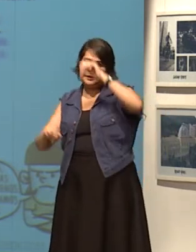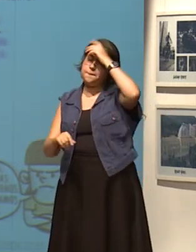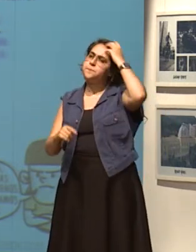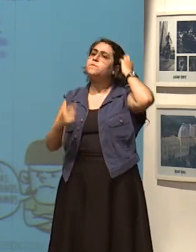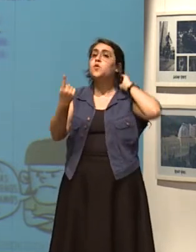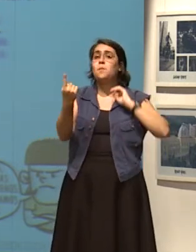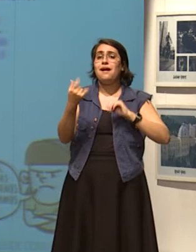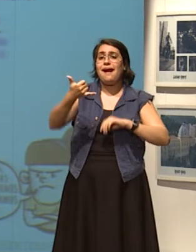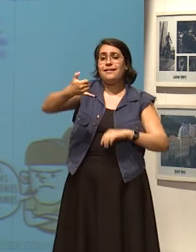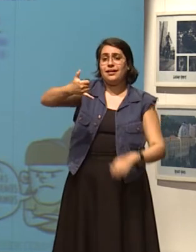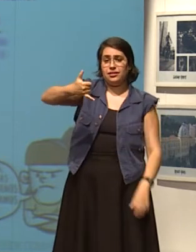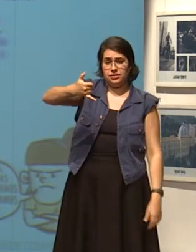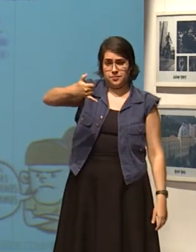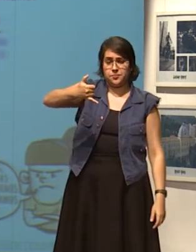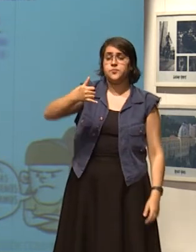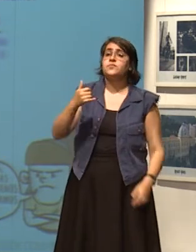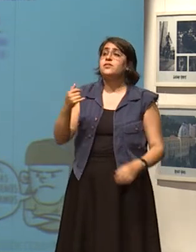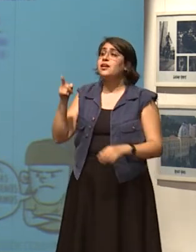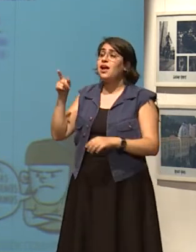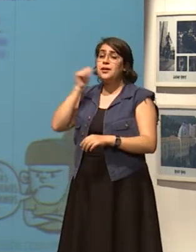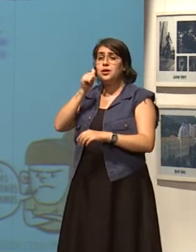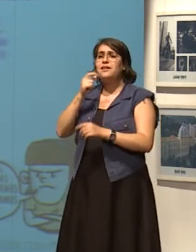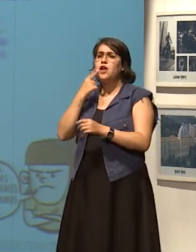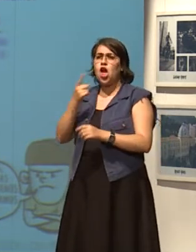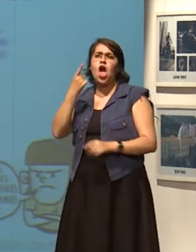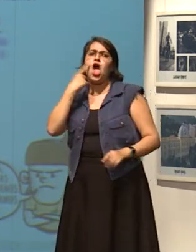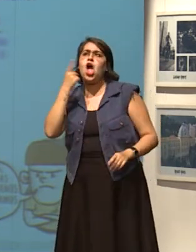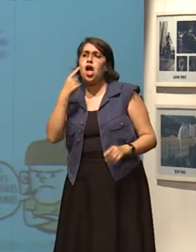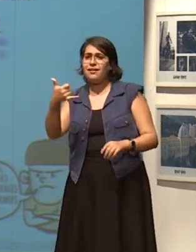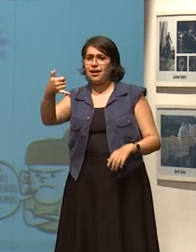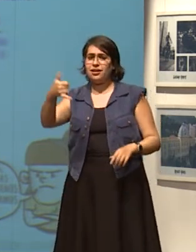produto. Eu vi uma propaganda onde